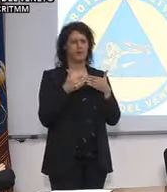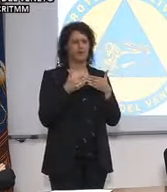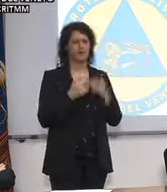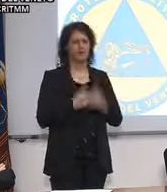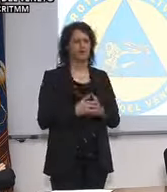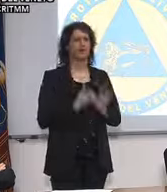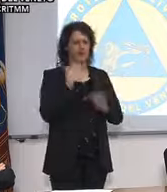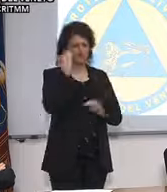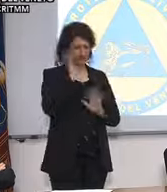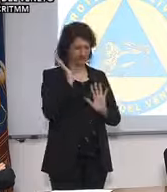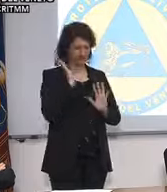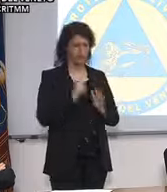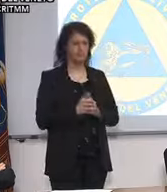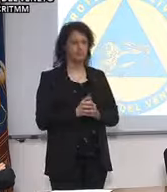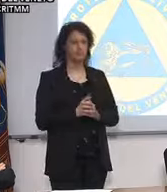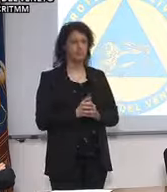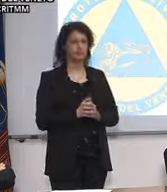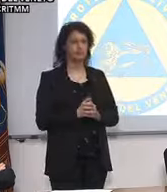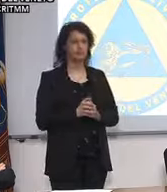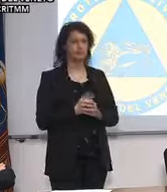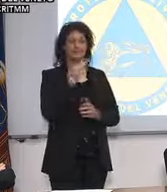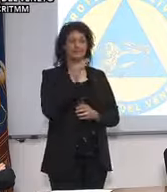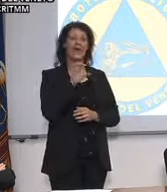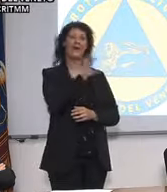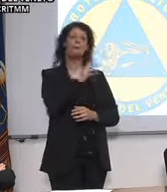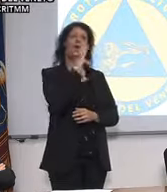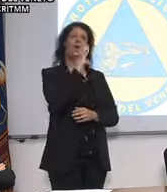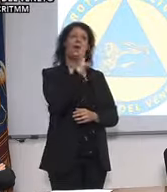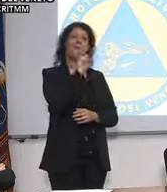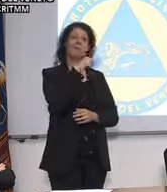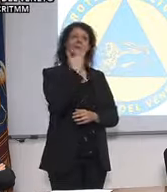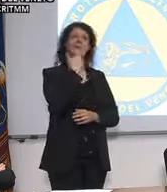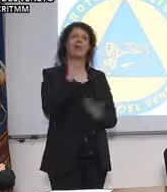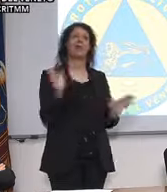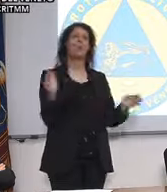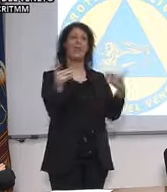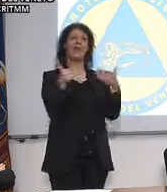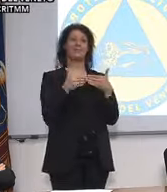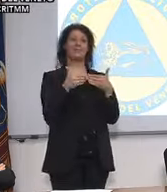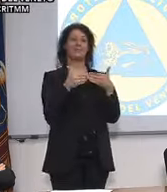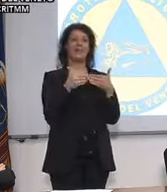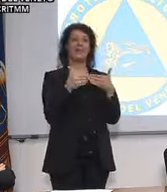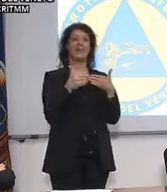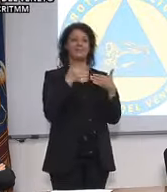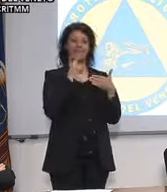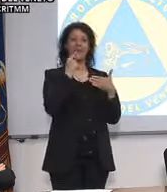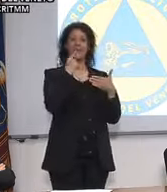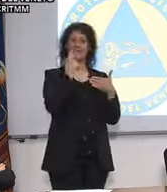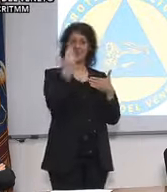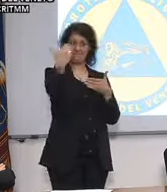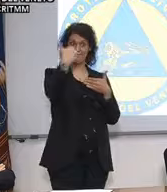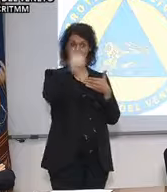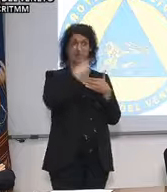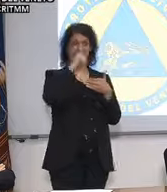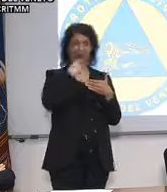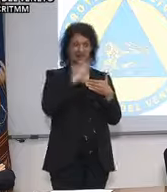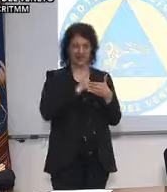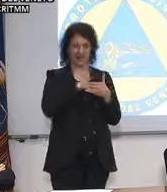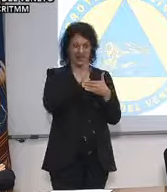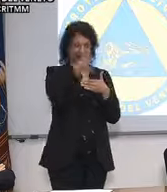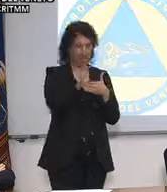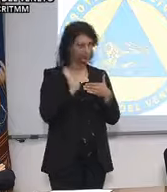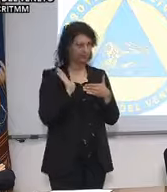è quarantena è per chi entra ma anche per chi esce, perché se uno che esce lo prende il virus e lo porta a casa,